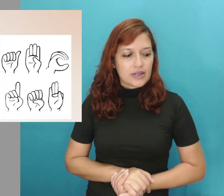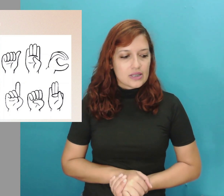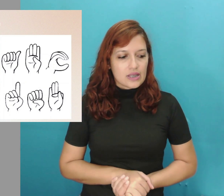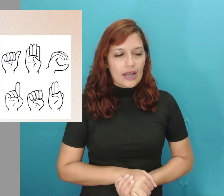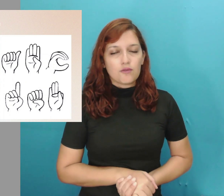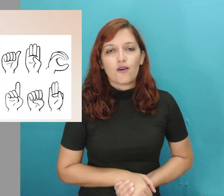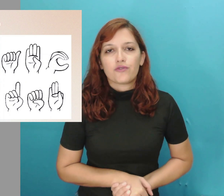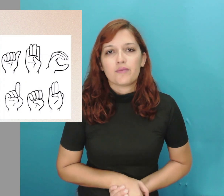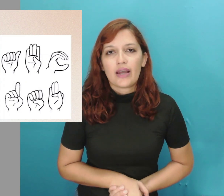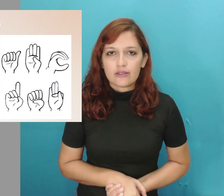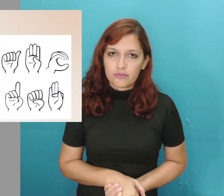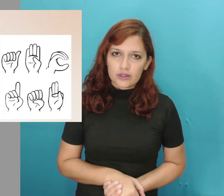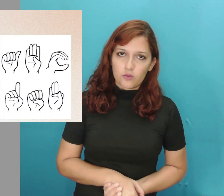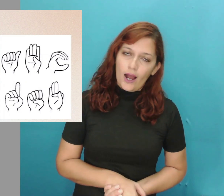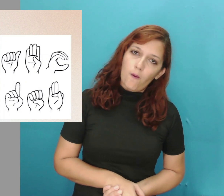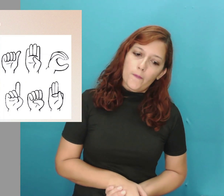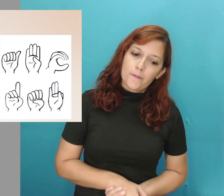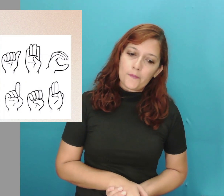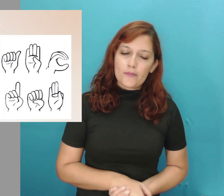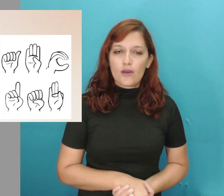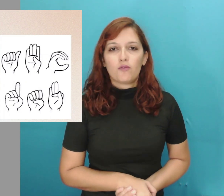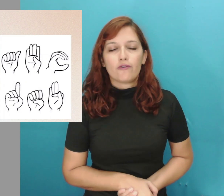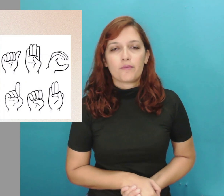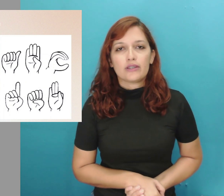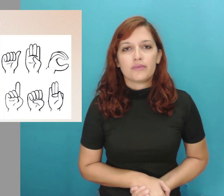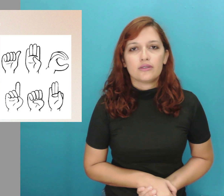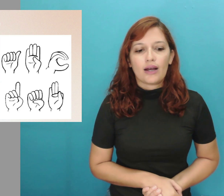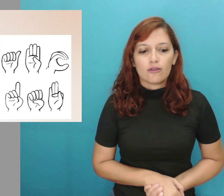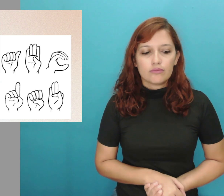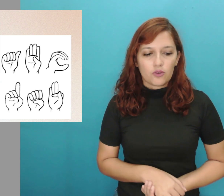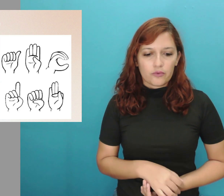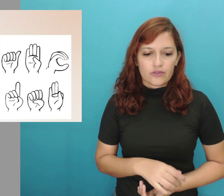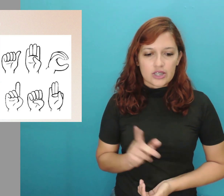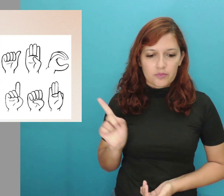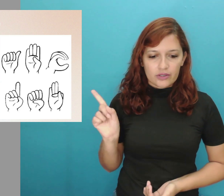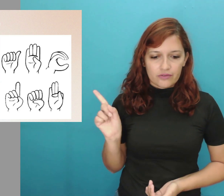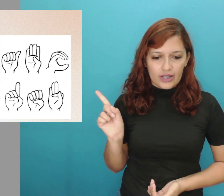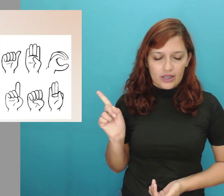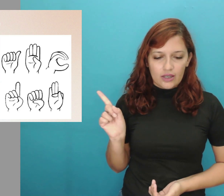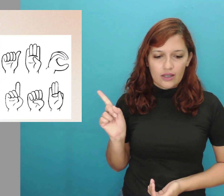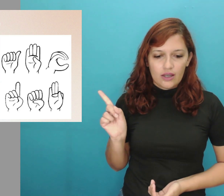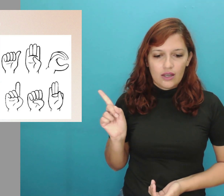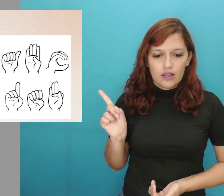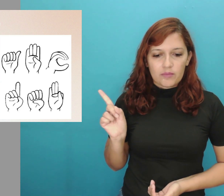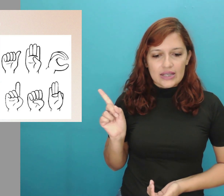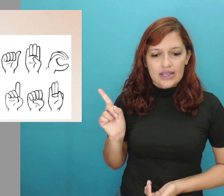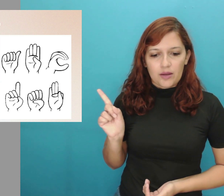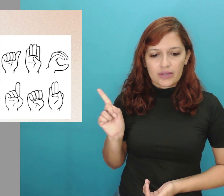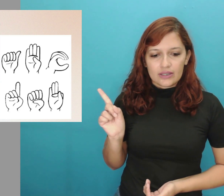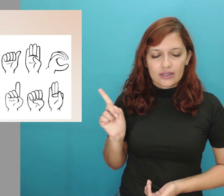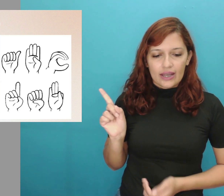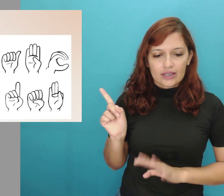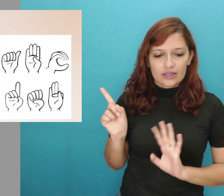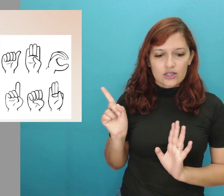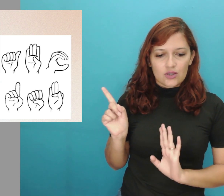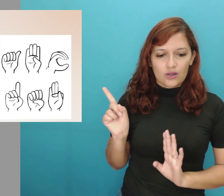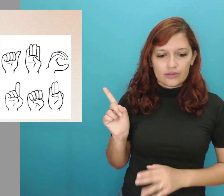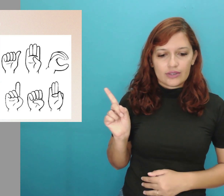Libras é o alfabeto manual? O alfabeto manual, como vocês podem ver aqui, basicamente, né, aqui tem só